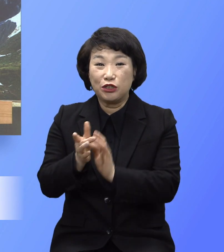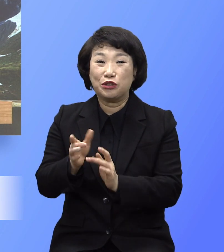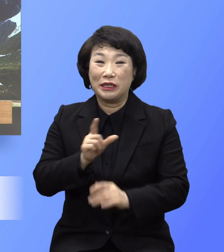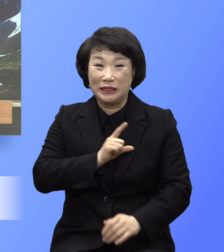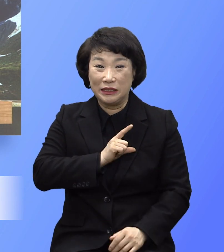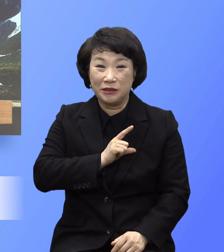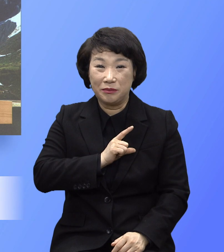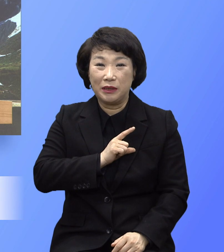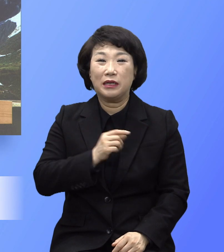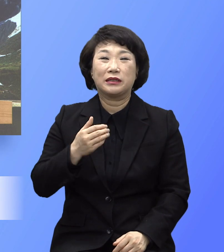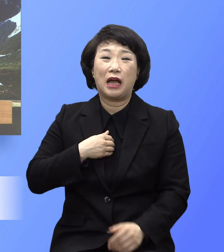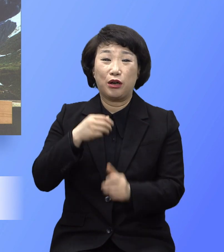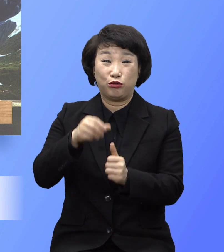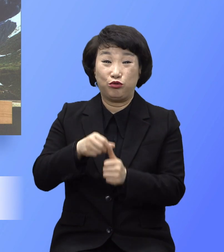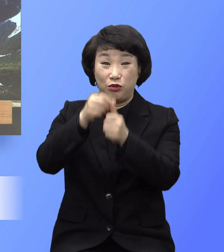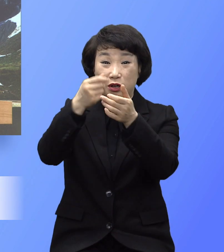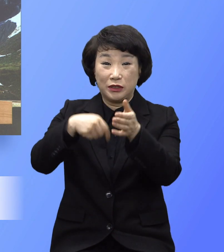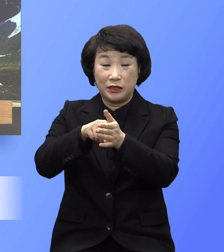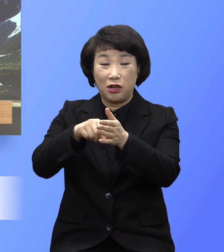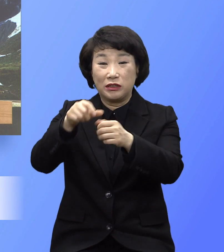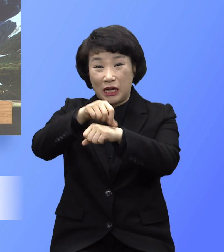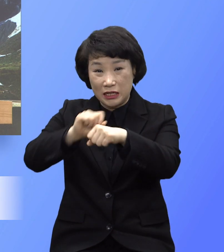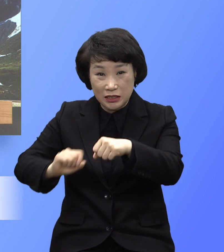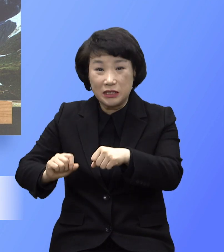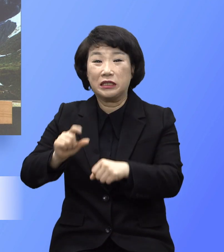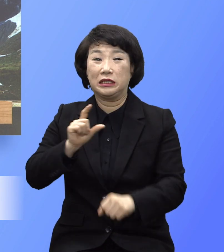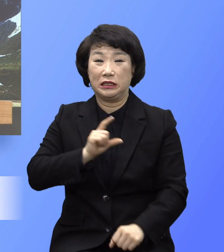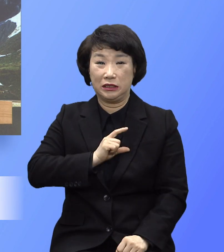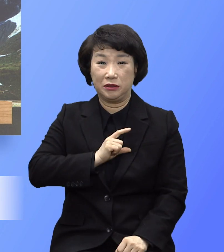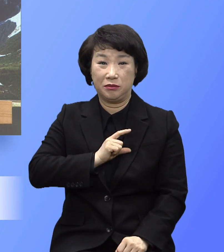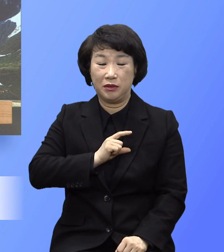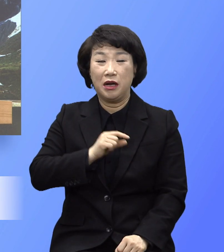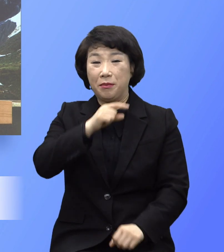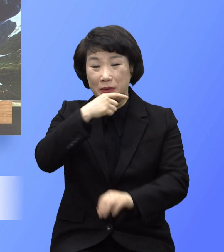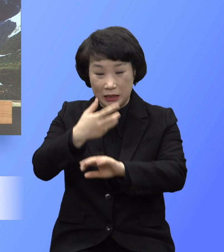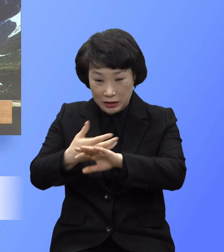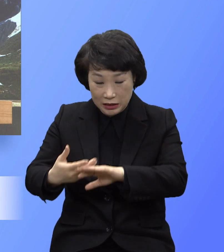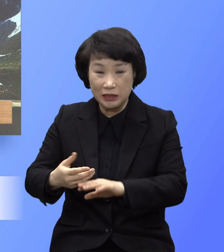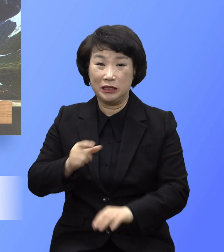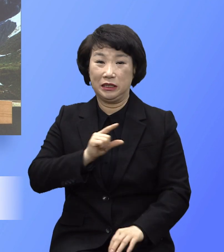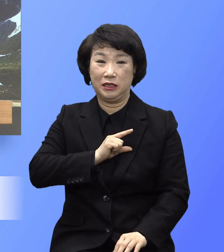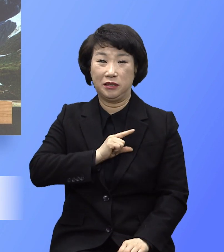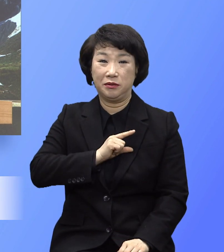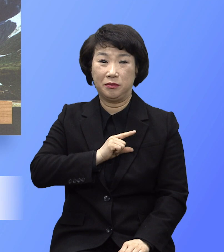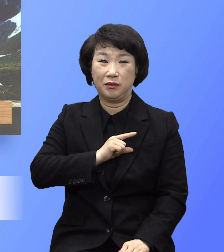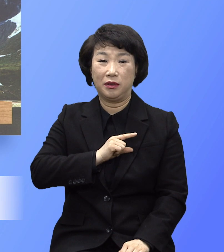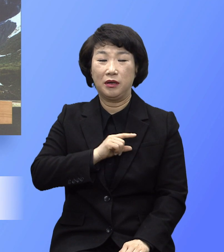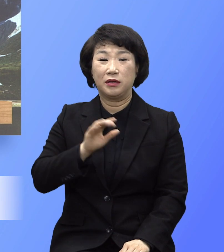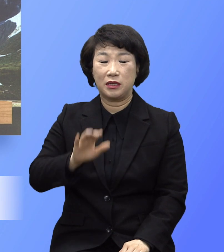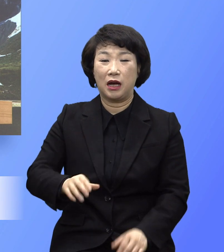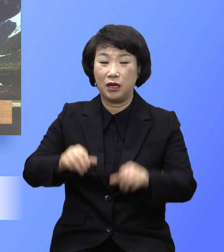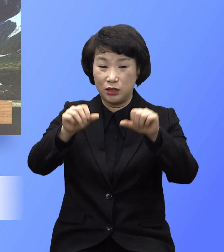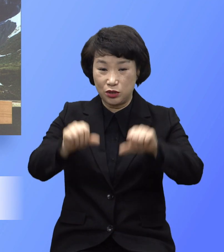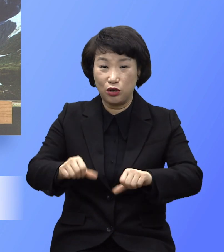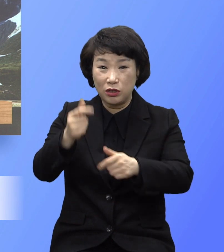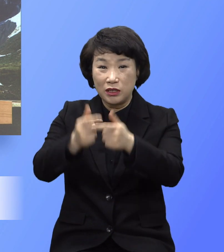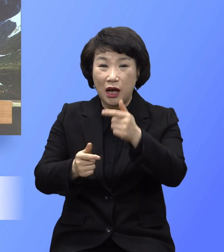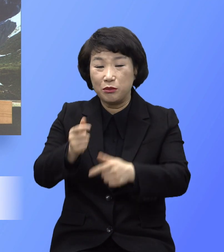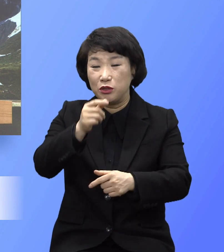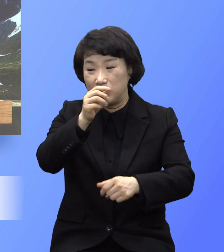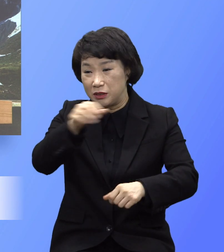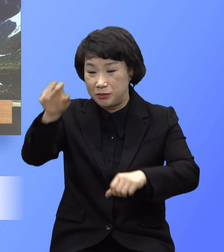예수라는 이름은 나 위에서 살찌시신 이름이요 피 흘리신 이름이요 저주의